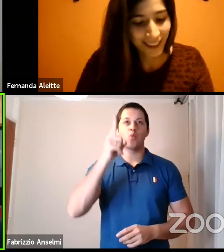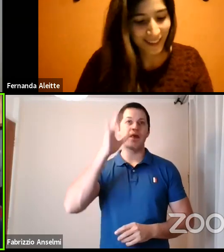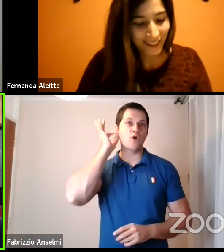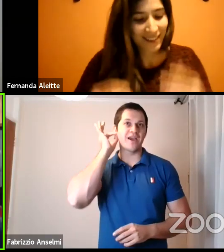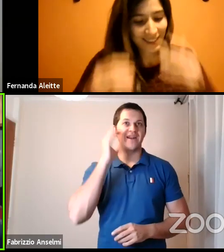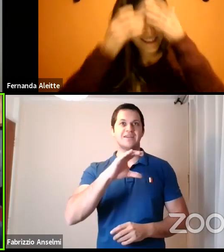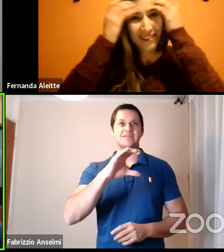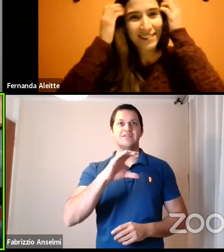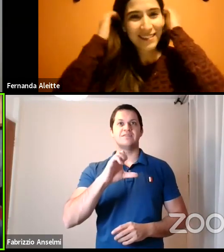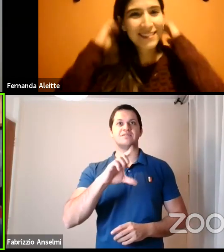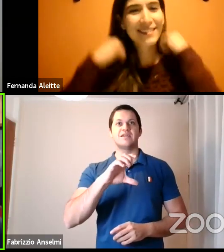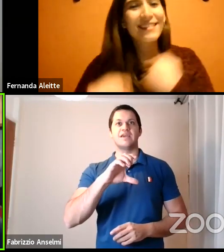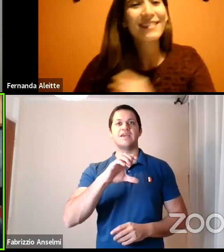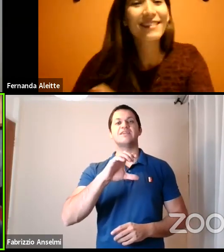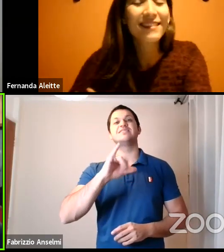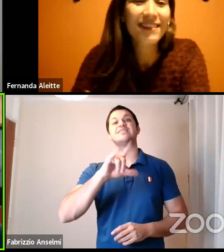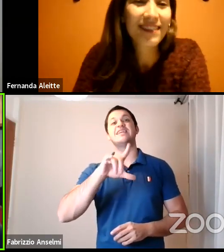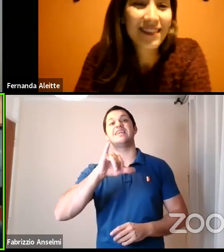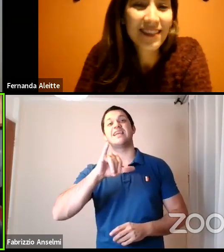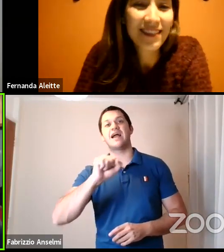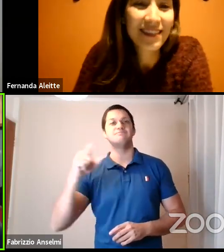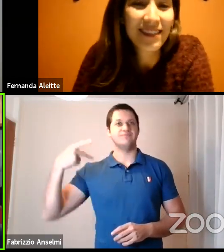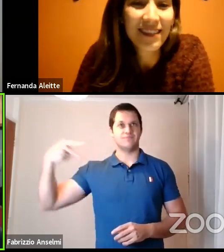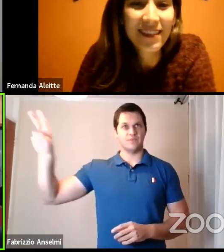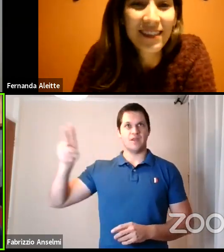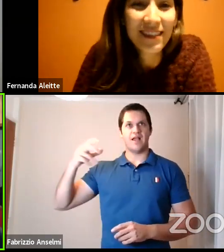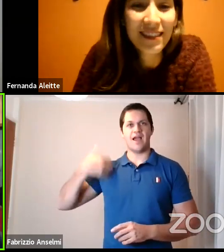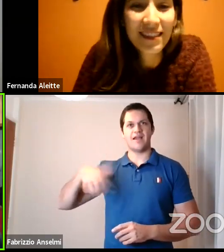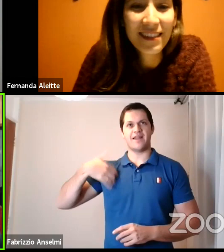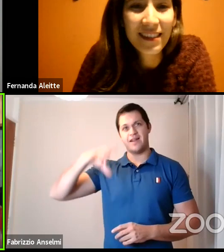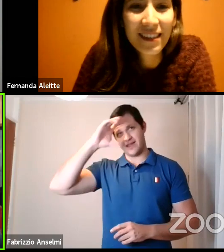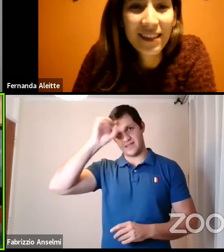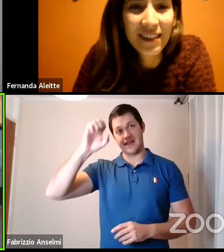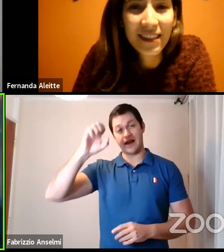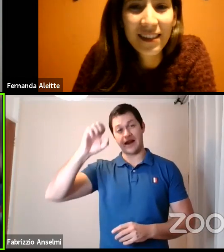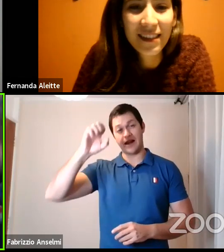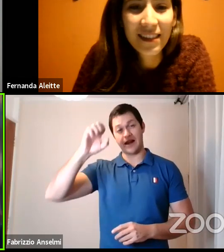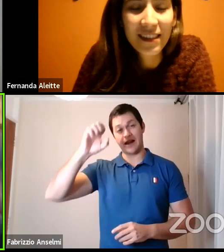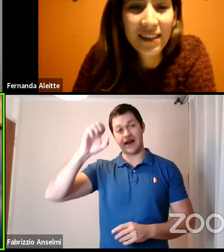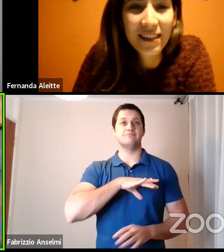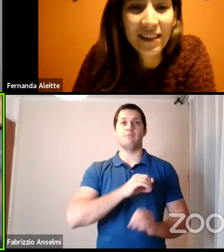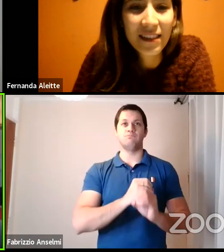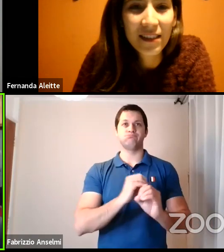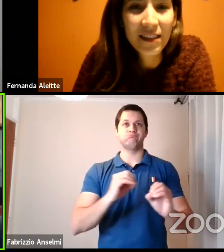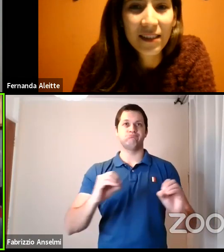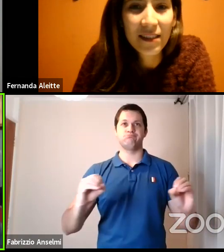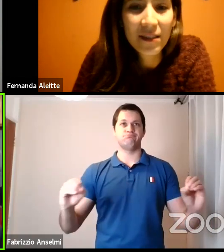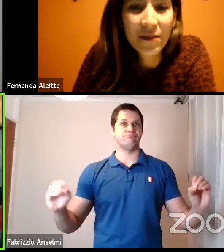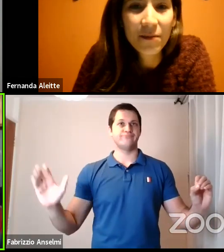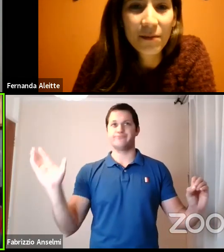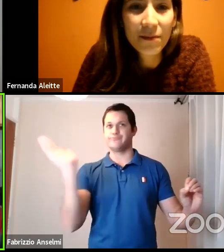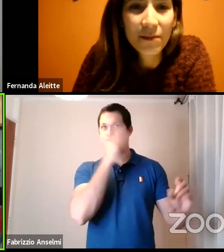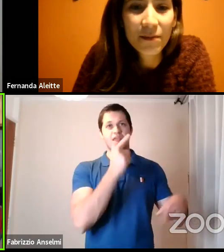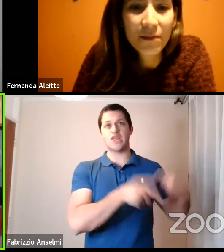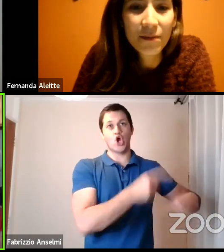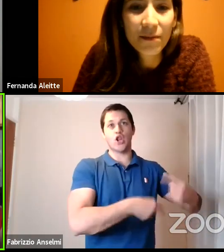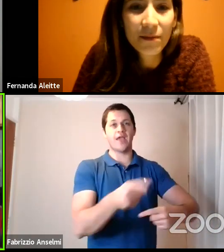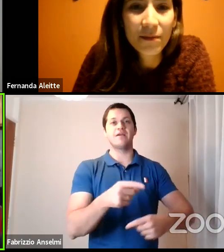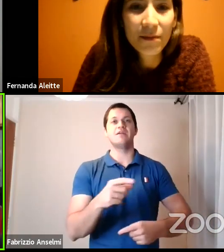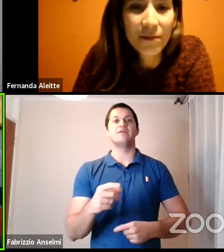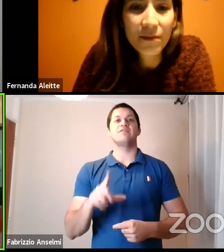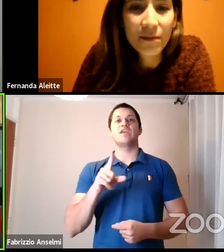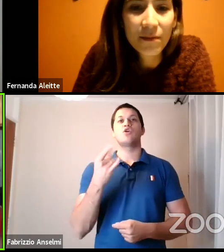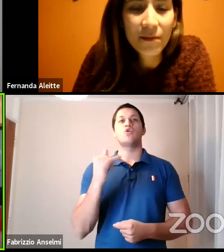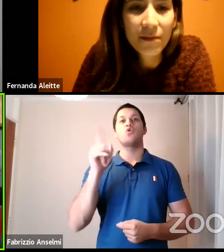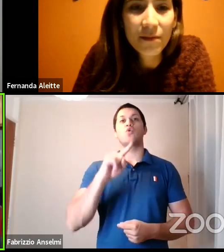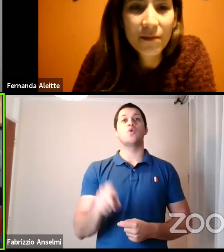Argentina, que es sumamente importante, pero en Chile hay una ausencia absoluta, si uno ve la historia que describió Luis Bisquert,